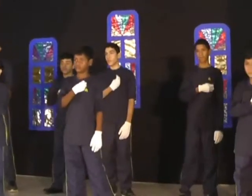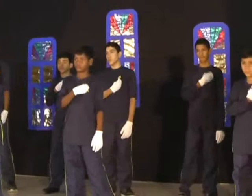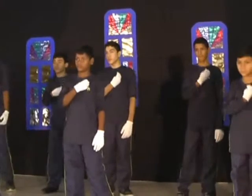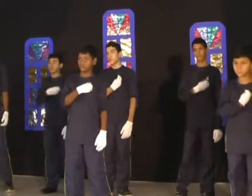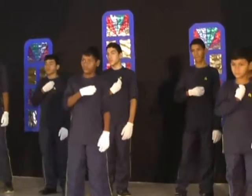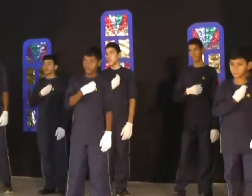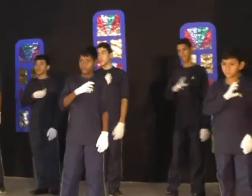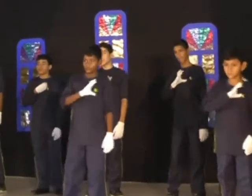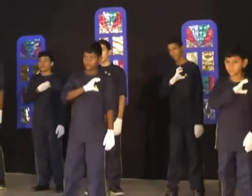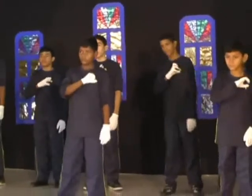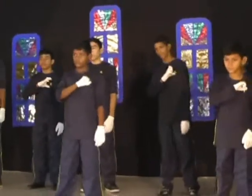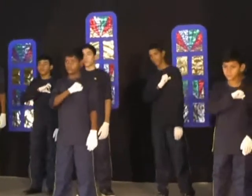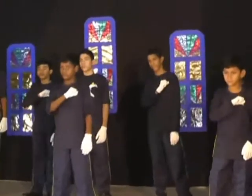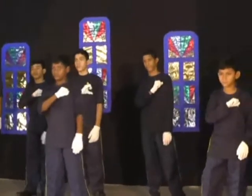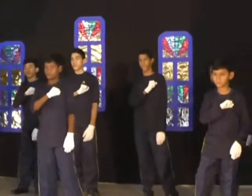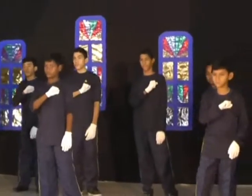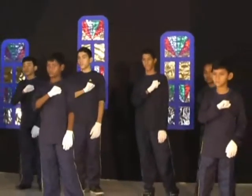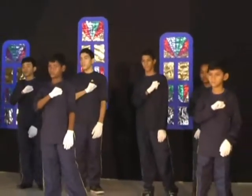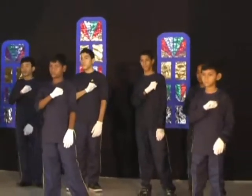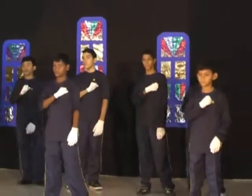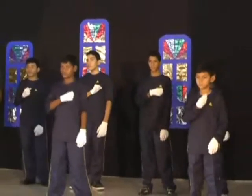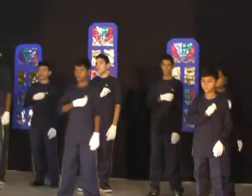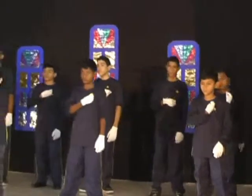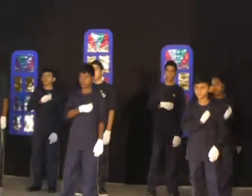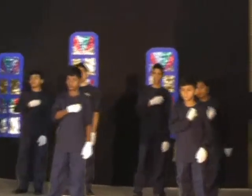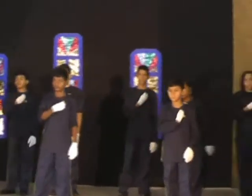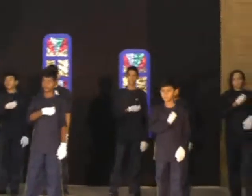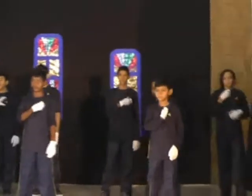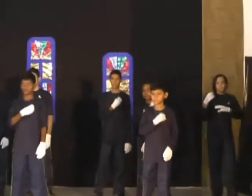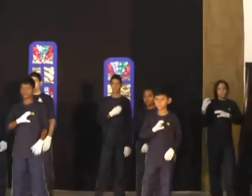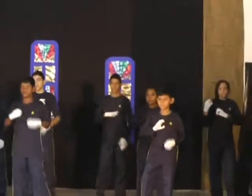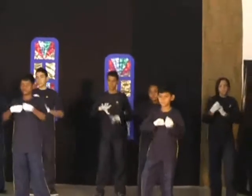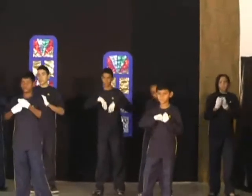o amor. Que eu viva pra amar.